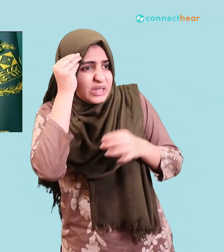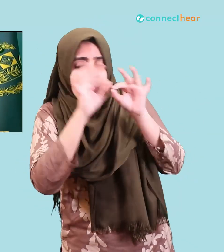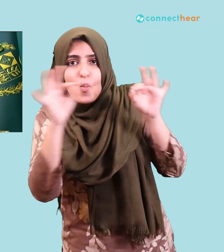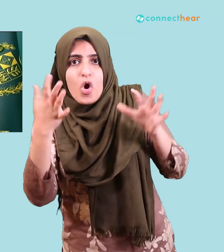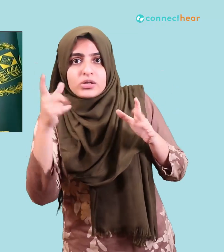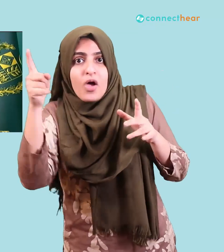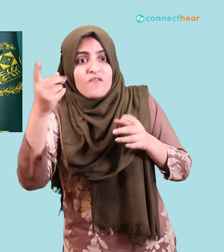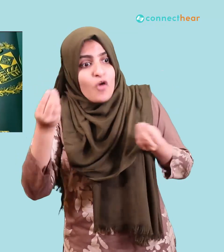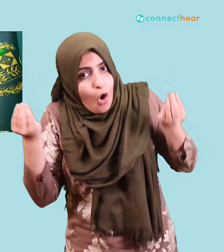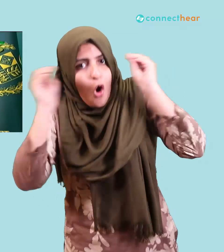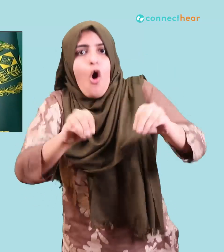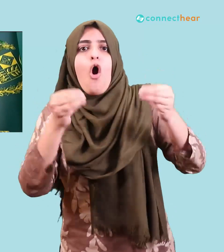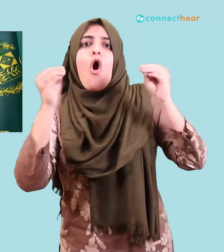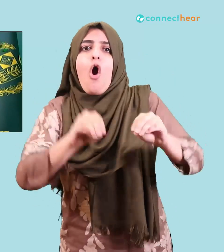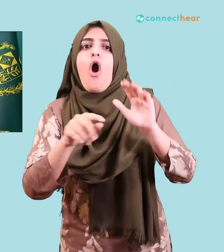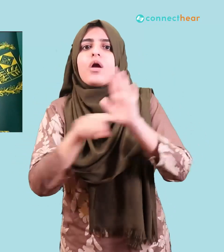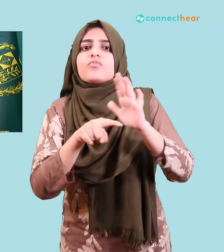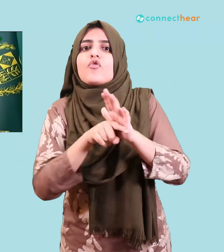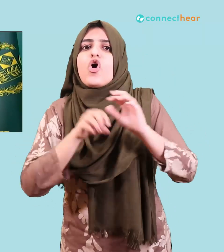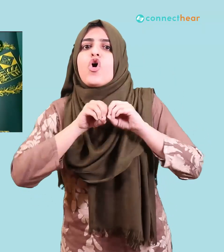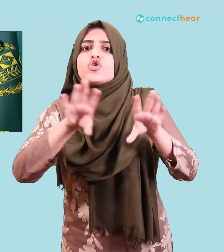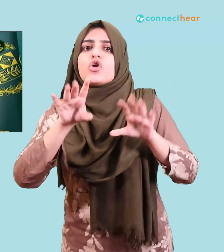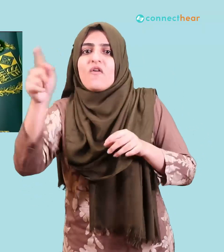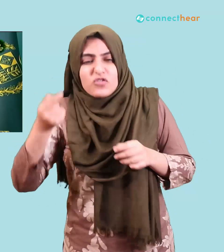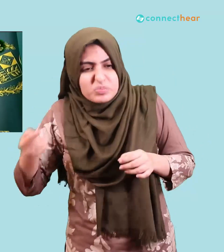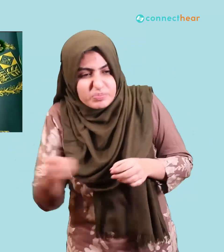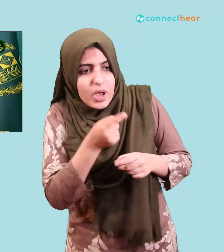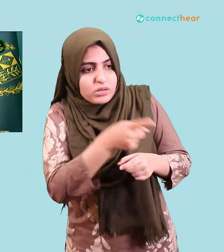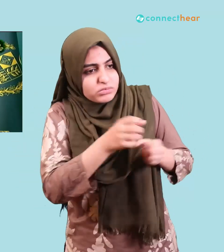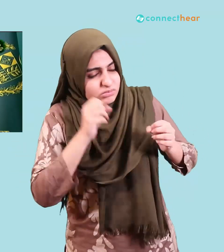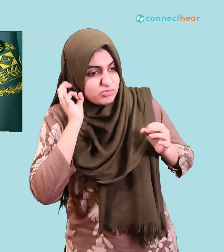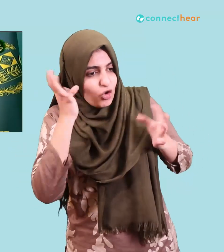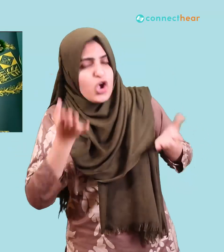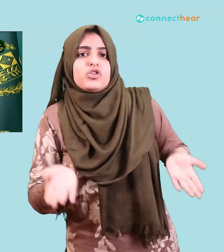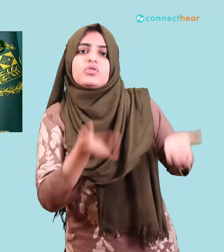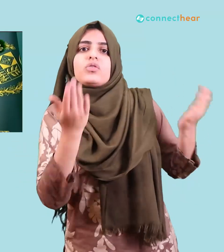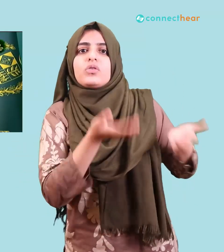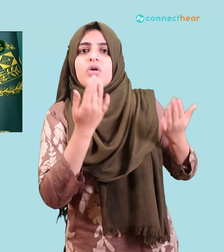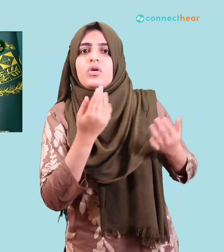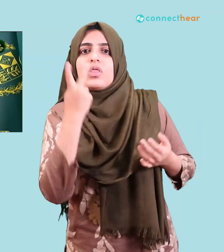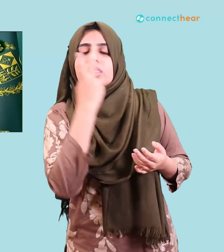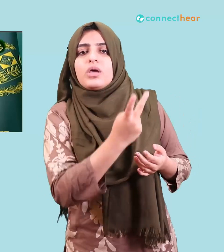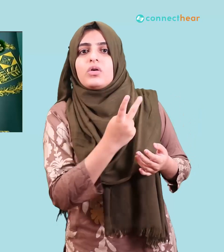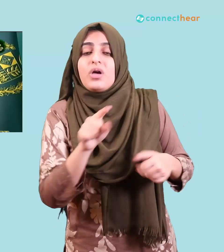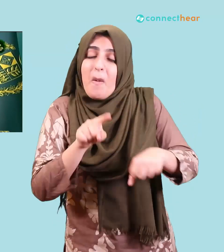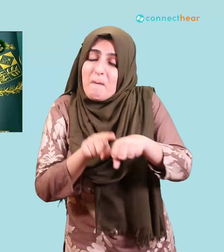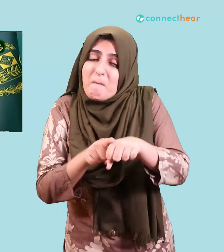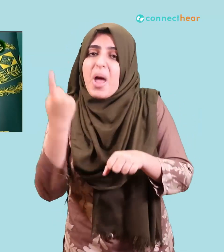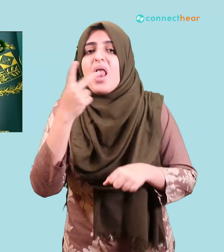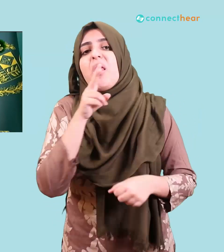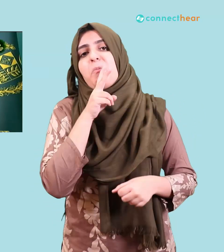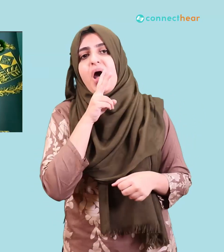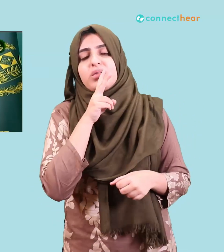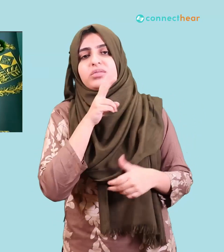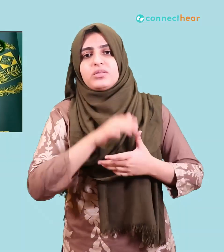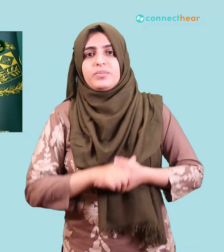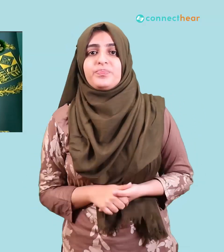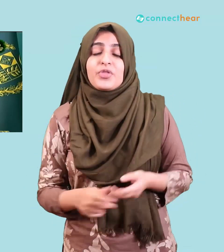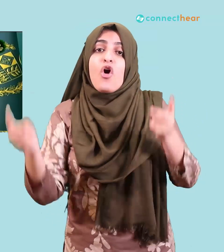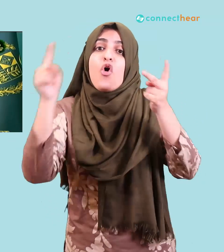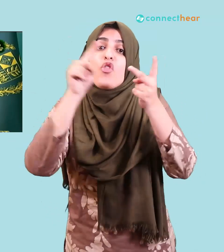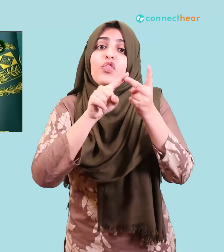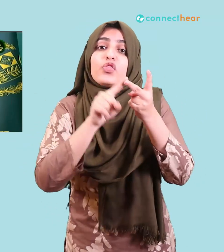کوئی جان کے شرارت کرتے ہیں ہمیں تکلیف دینے کی۔ اس لیے پہلا تو یہ چیز ہے۔ اور دوسرا میں